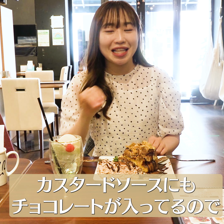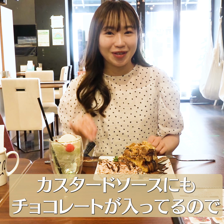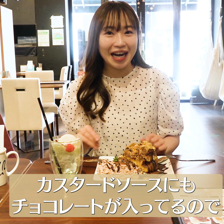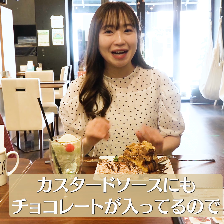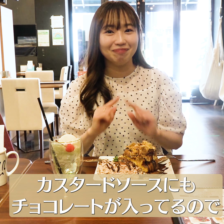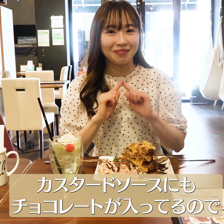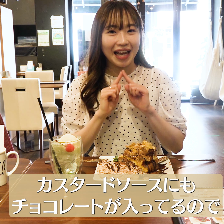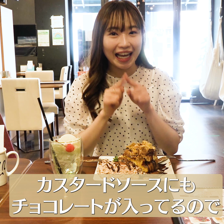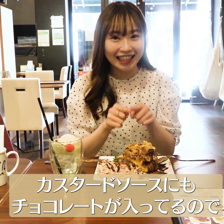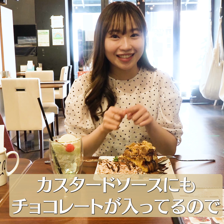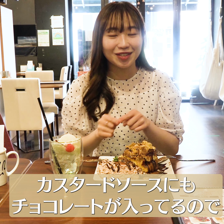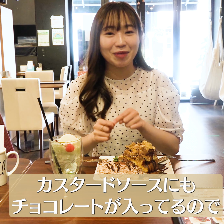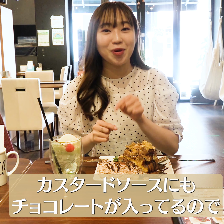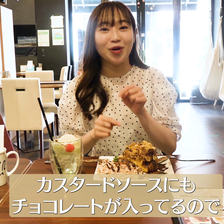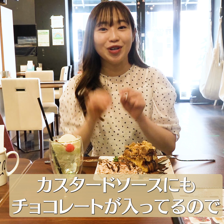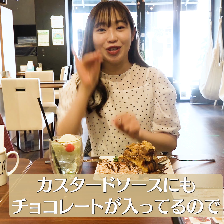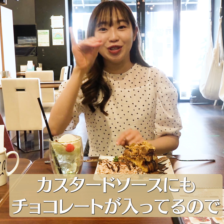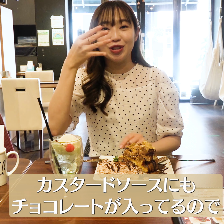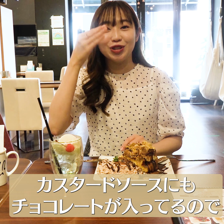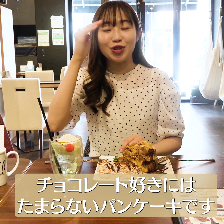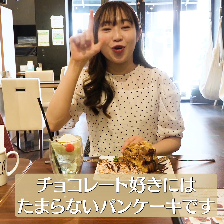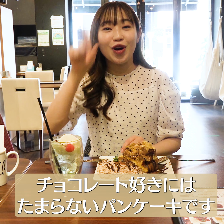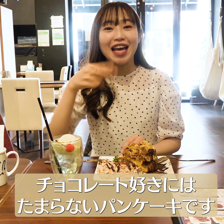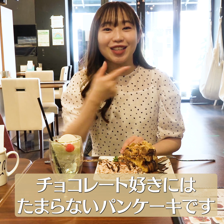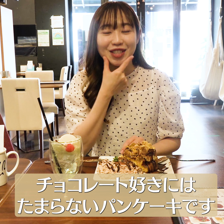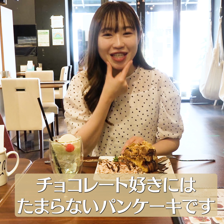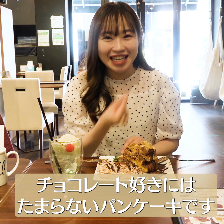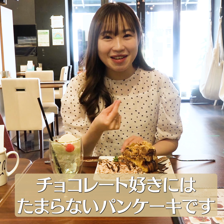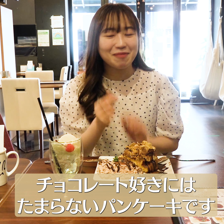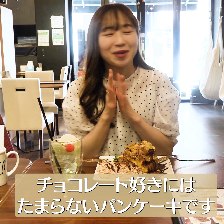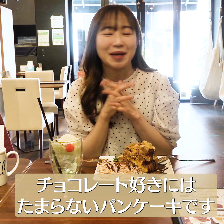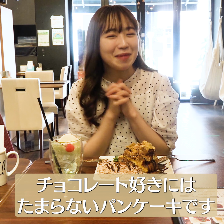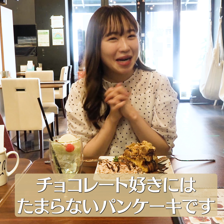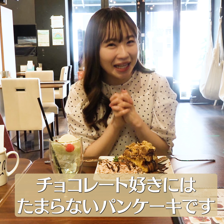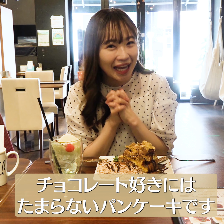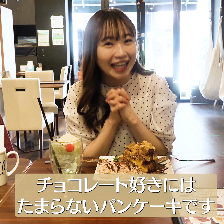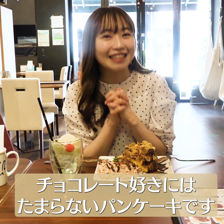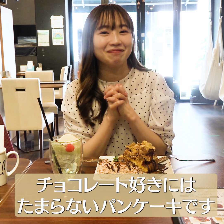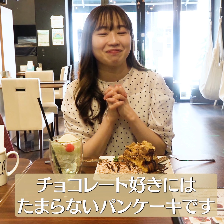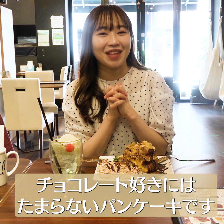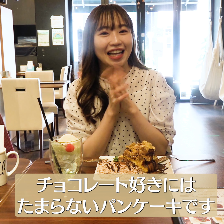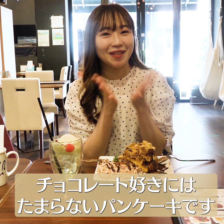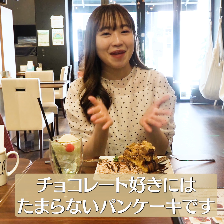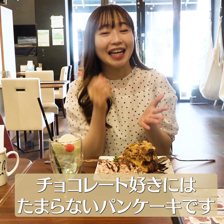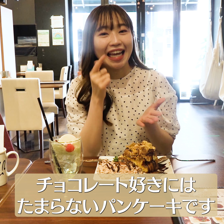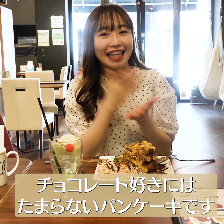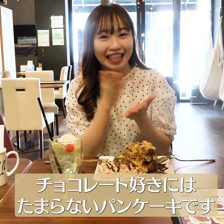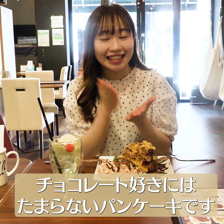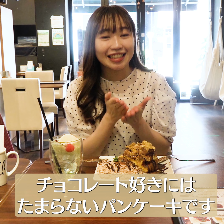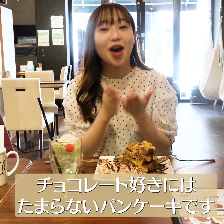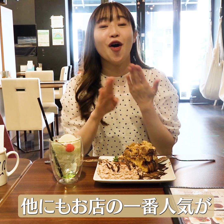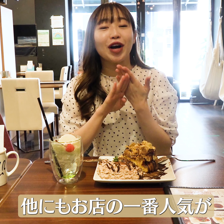が入っているので、もうチョコレート好きにはもうたまらないあのパンケーキです。他に